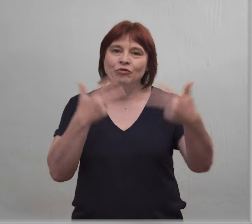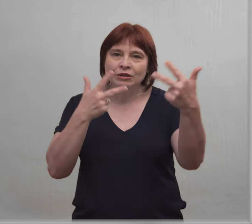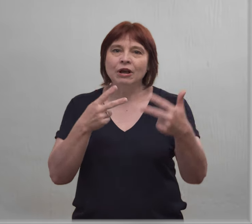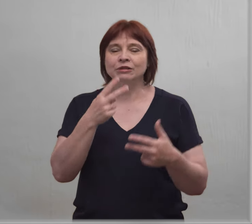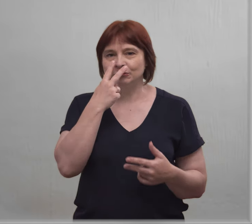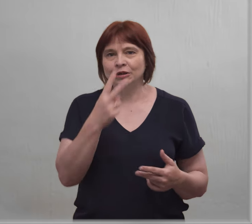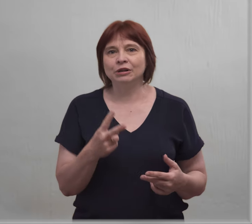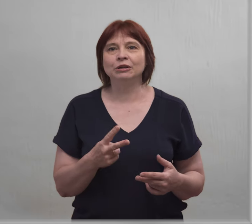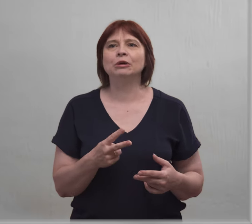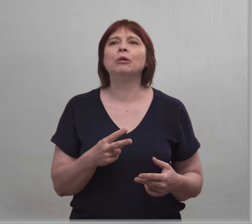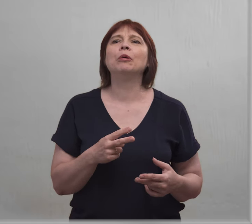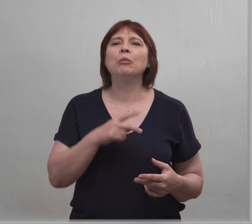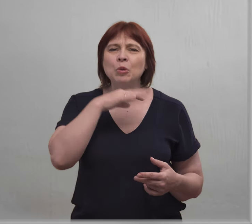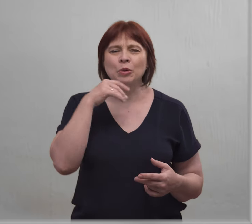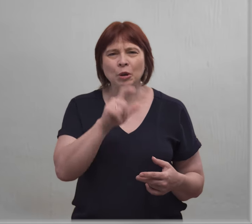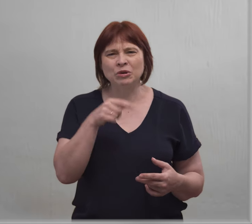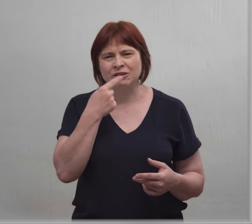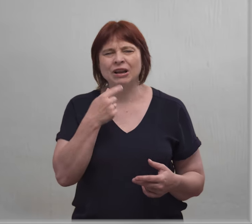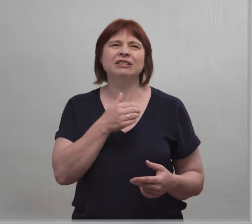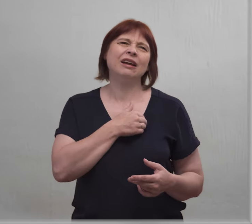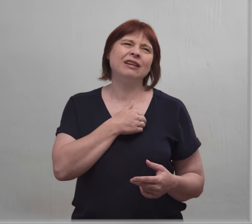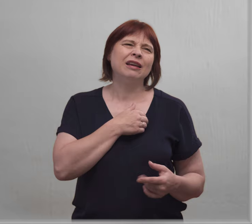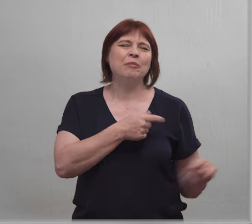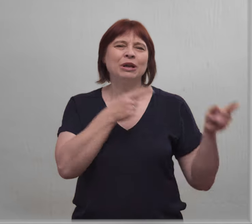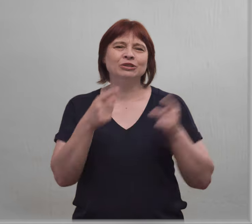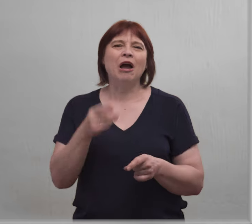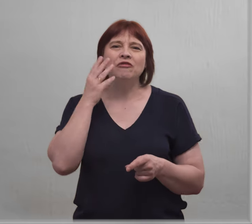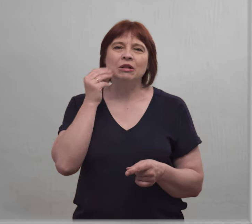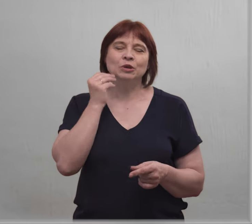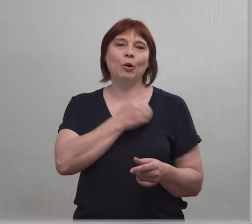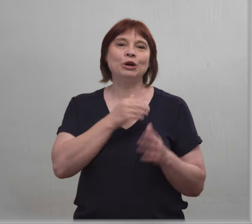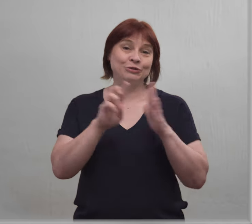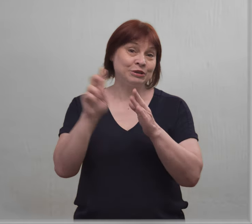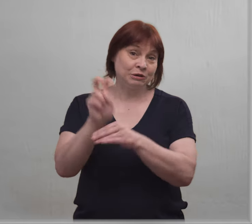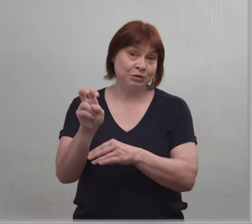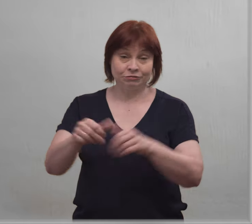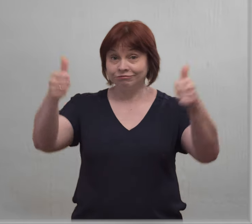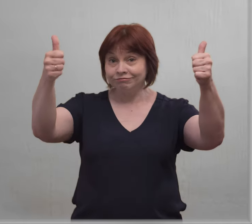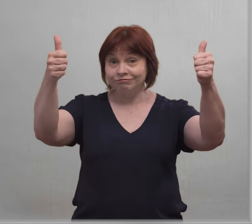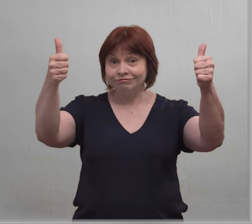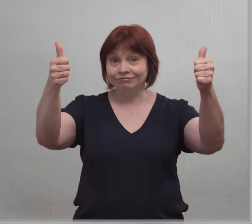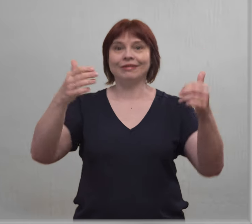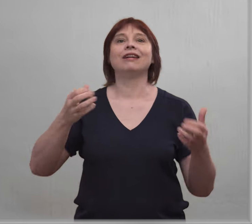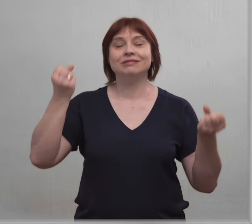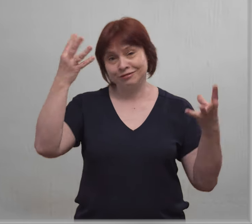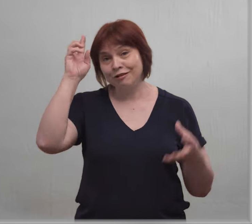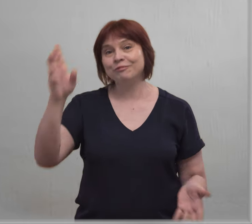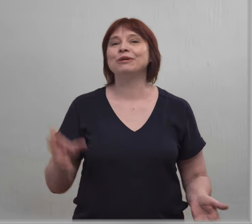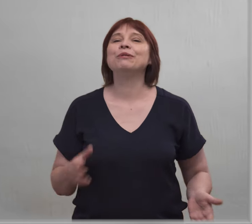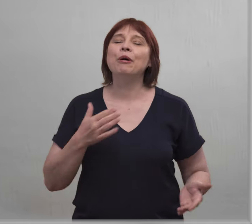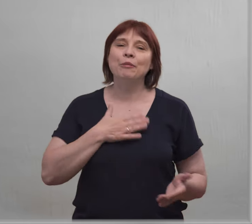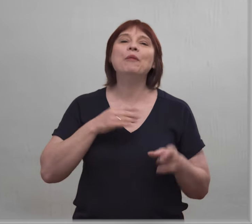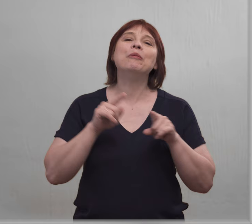вообще не воцерковленные. Говорят, я переезжаю в Алмату и хочу ходить к вам в церковь. Слава Господу. Поэтому мы проповедуем Евангелие.